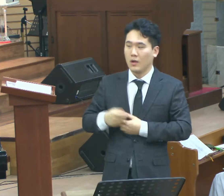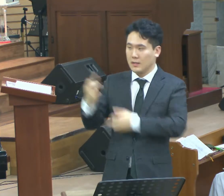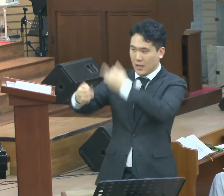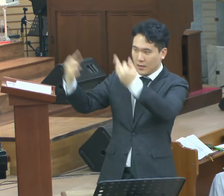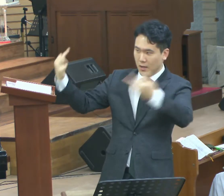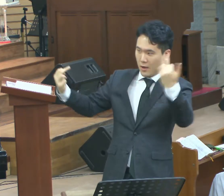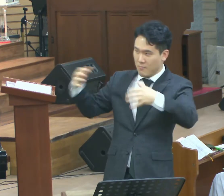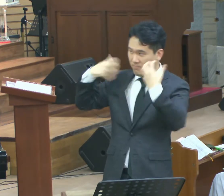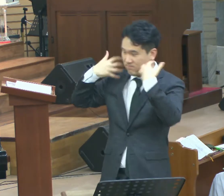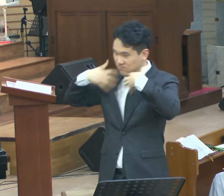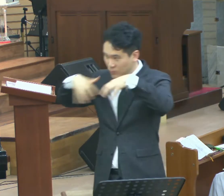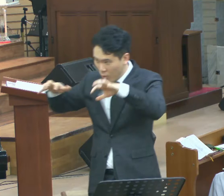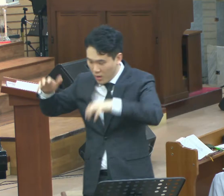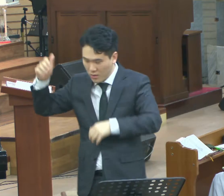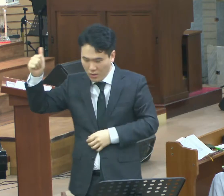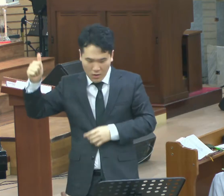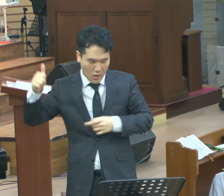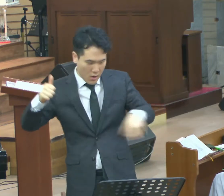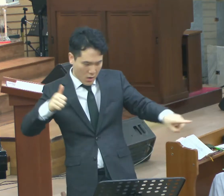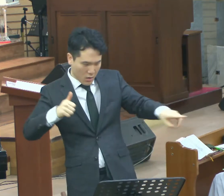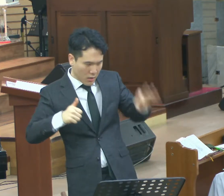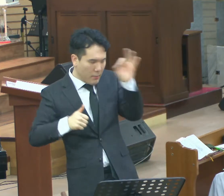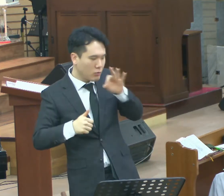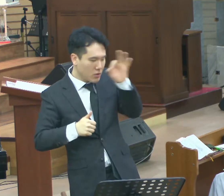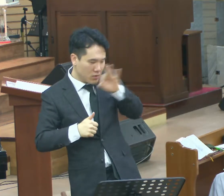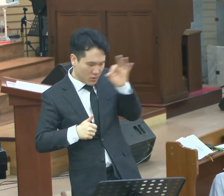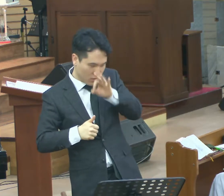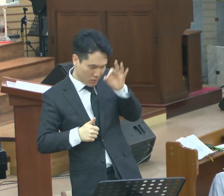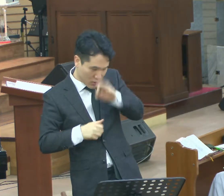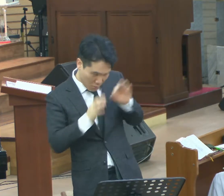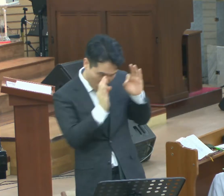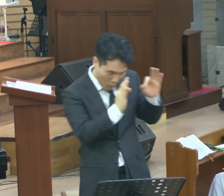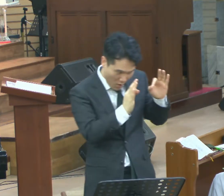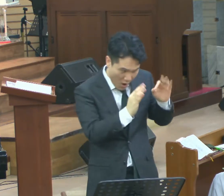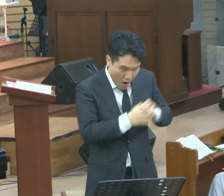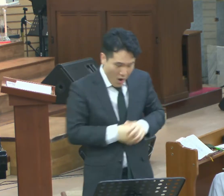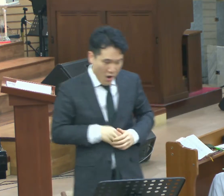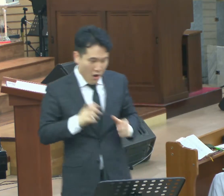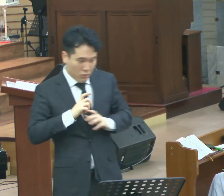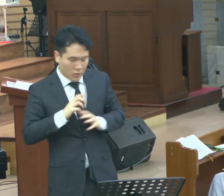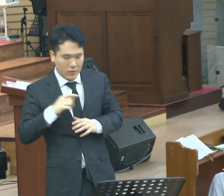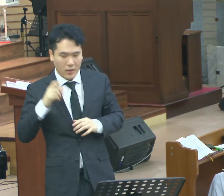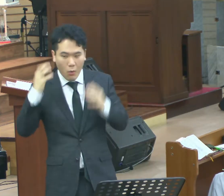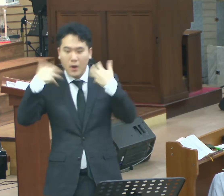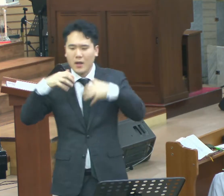멧돼지 보고 멧돼지다 이래요? 그런 호랑이 봤어요?